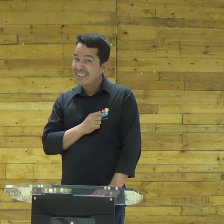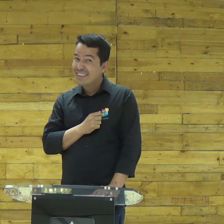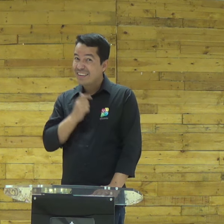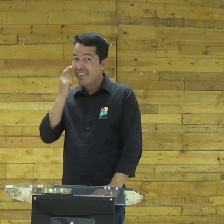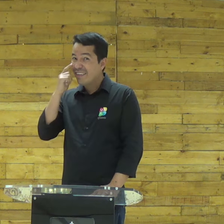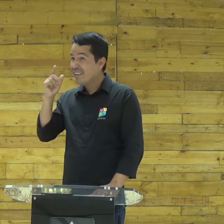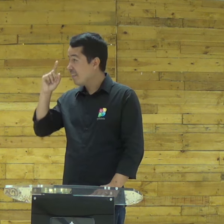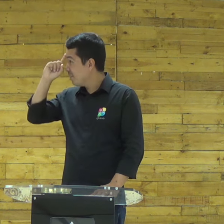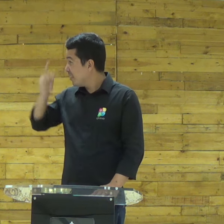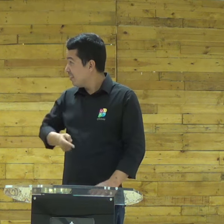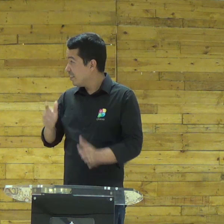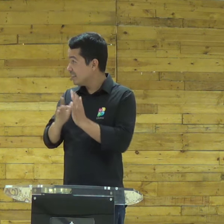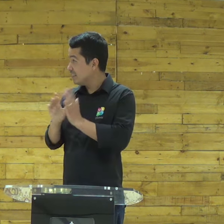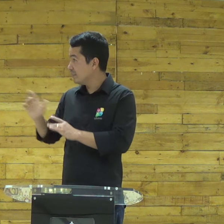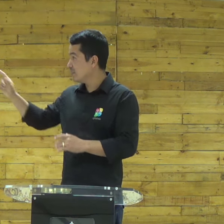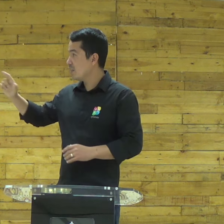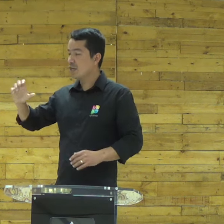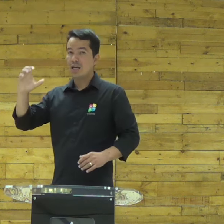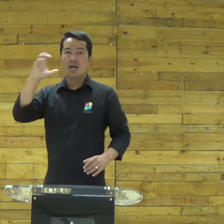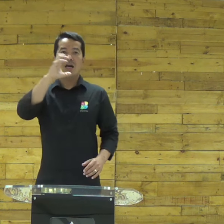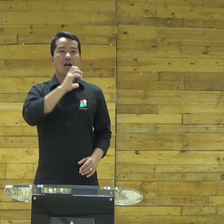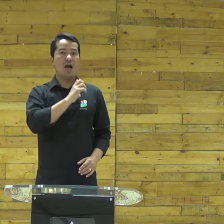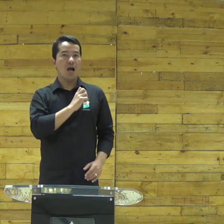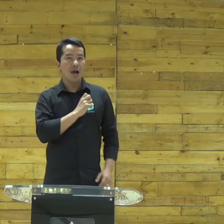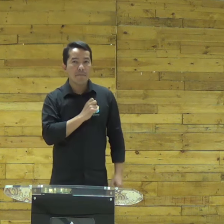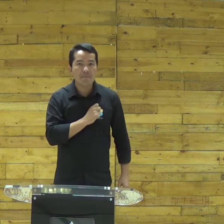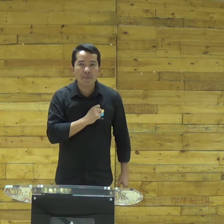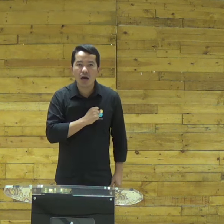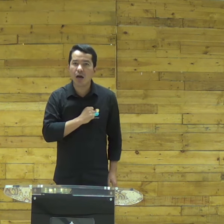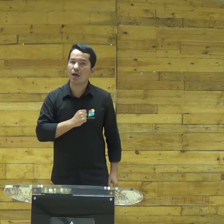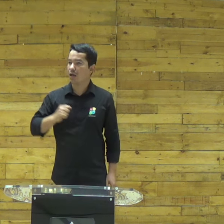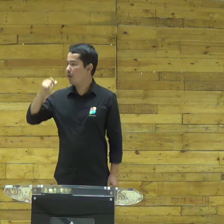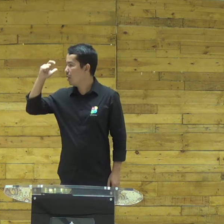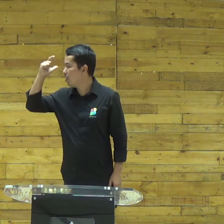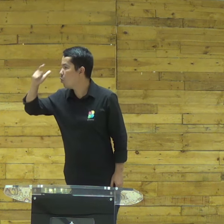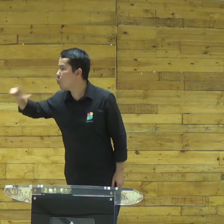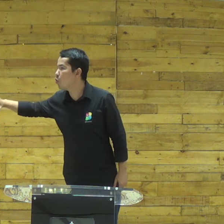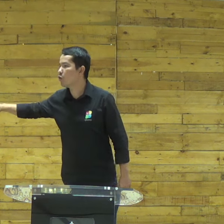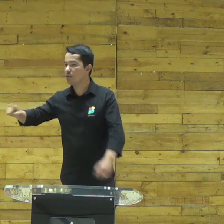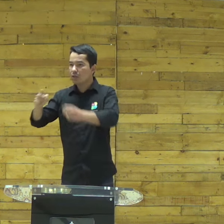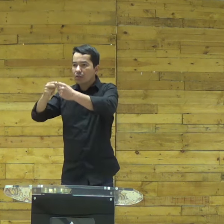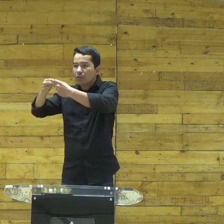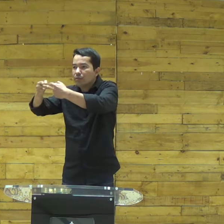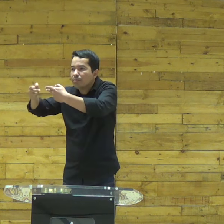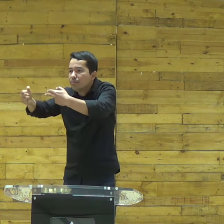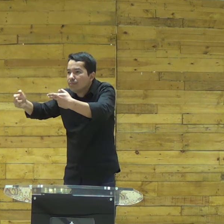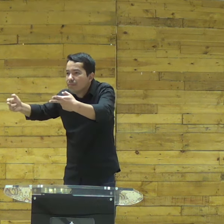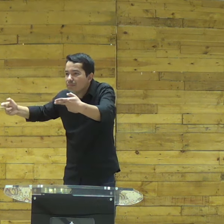aí não Jesus mandou você amar a outra